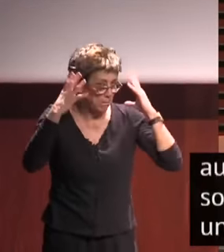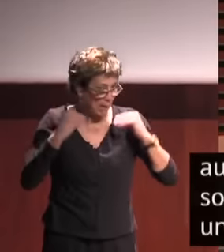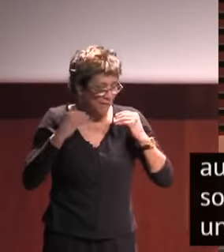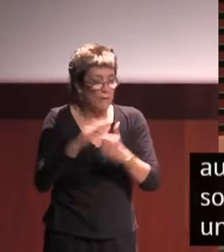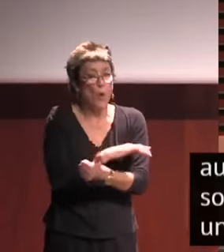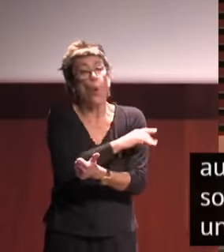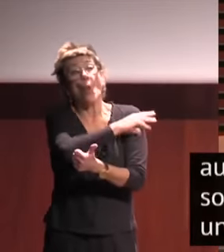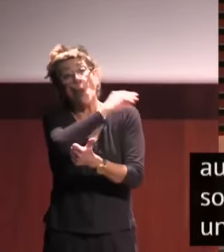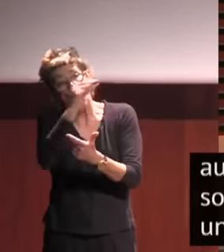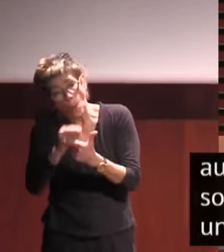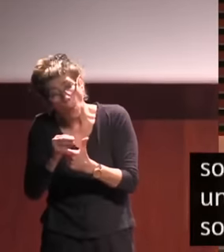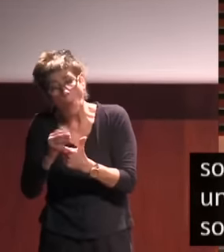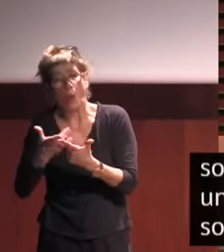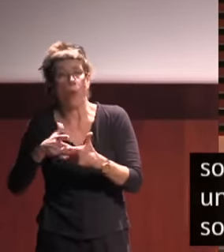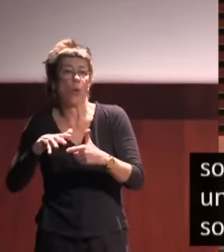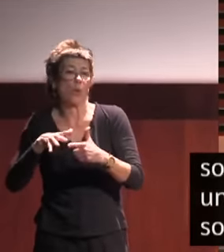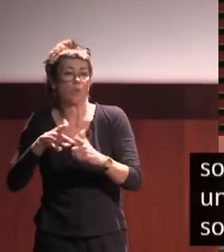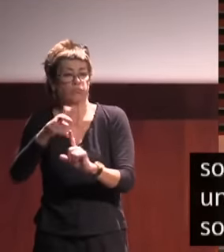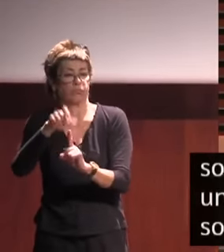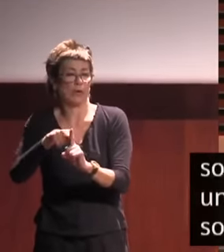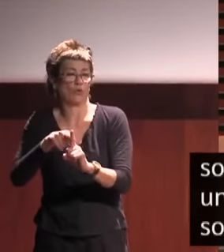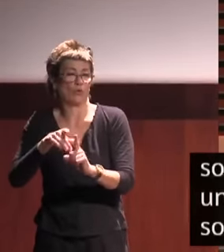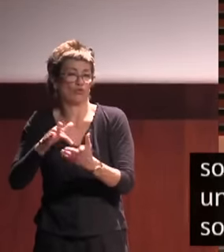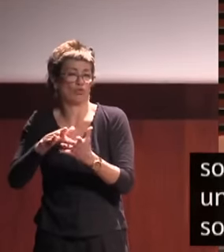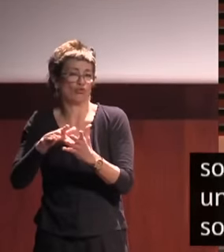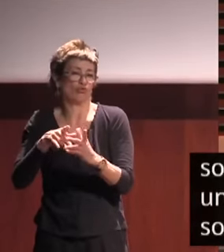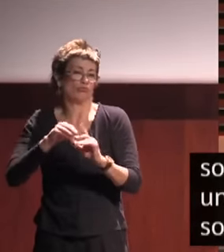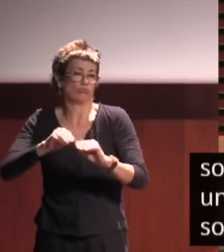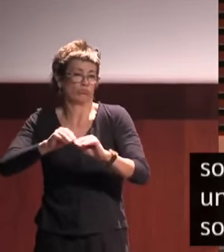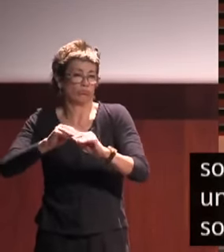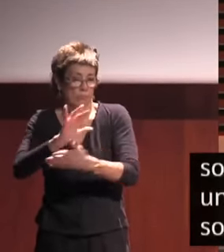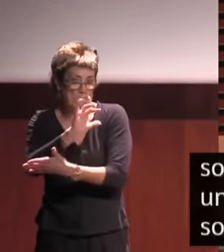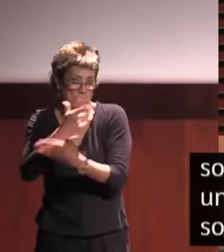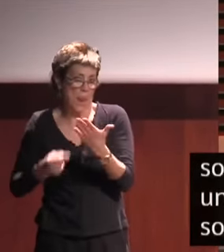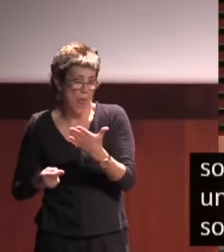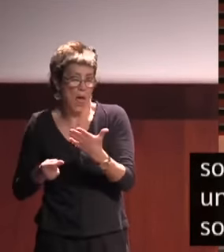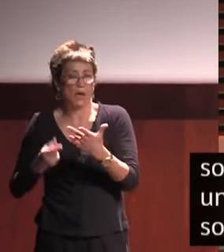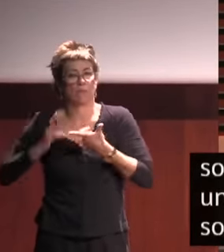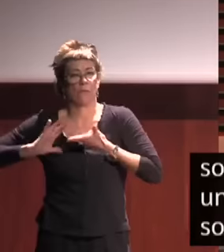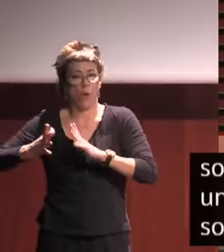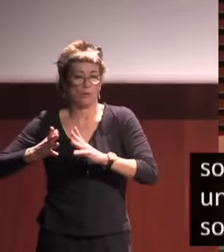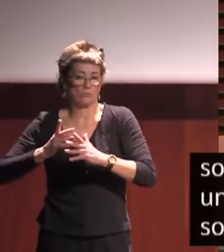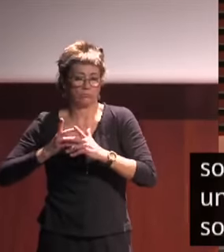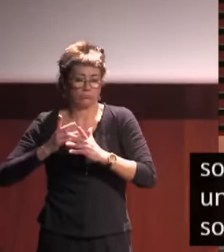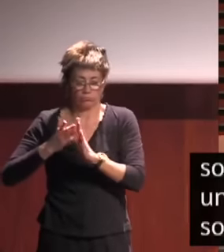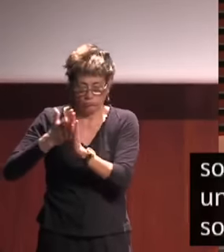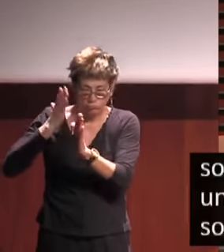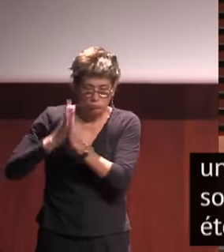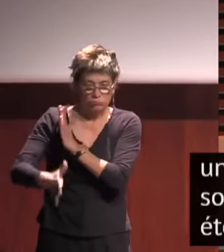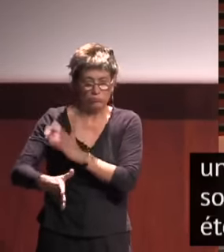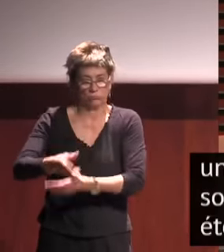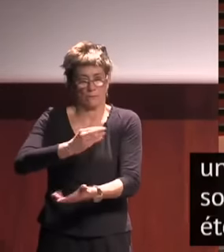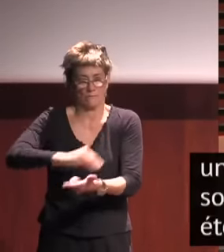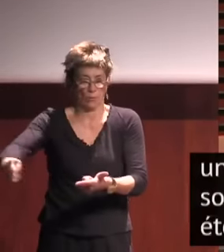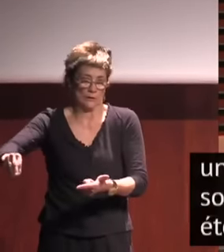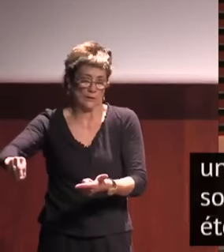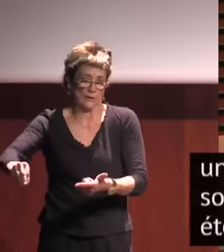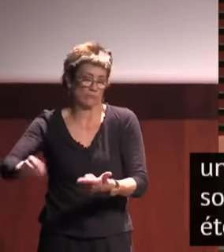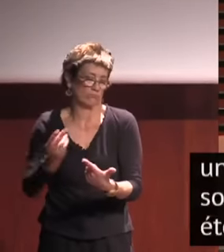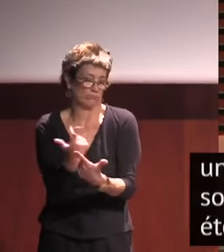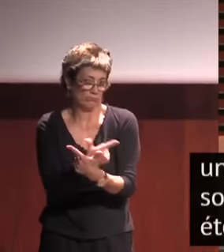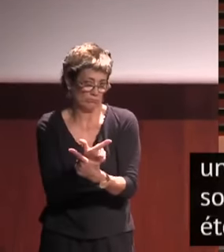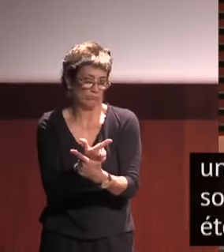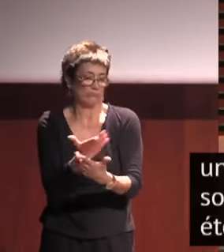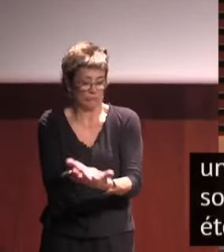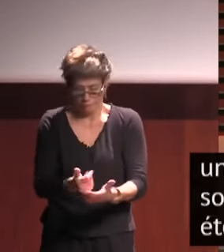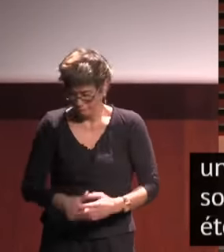été éduquées dans un système véritablement bilingue, donc langue des signes comme langue orale et modalité écrite de